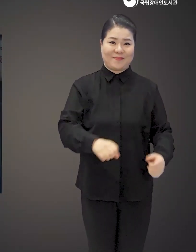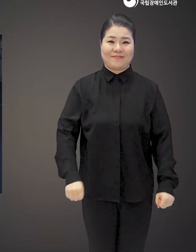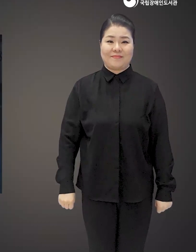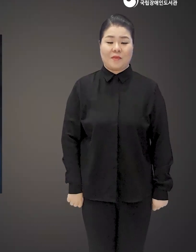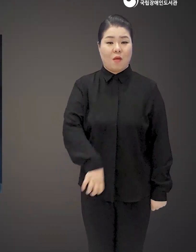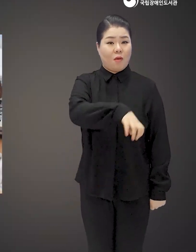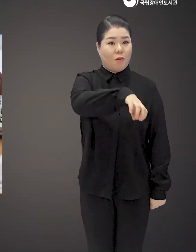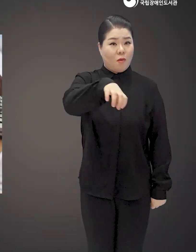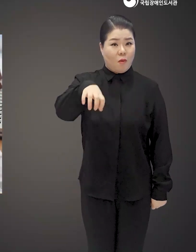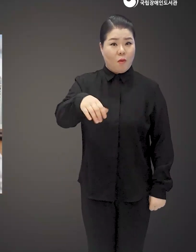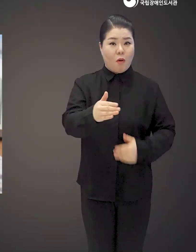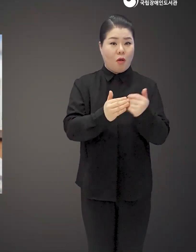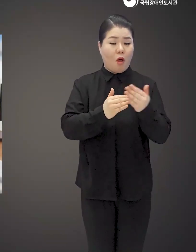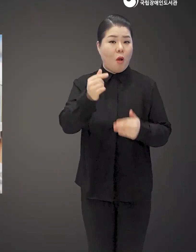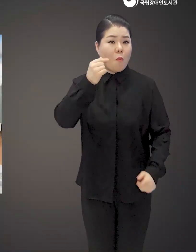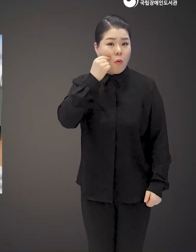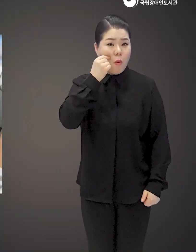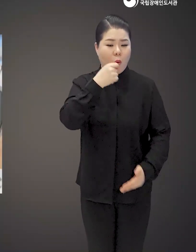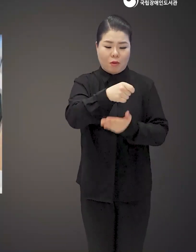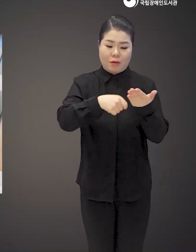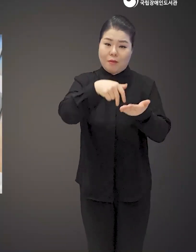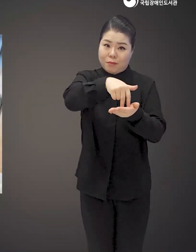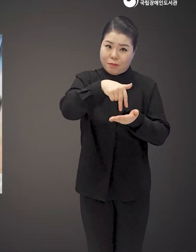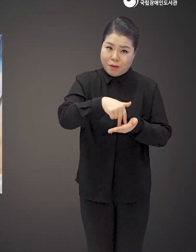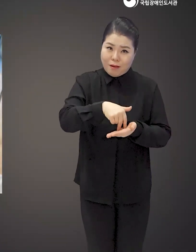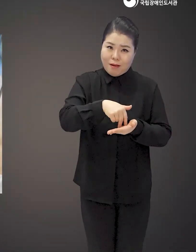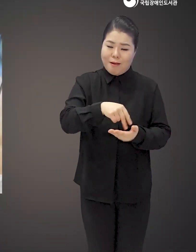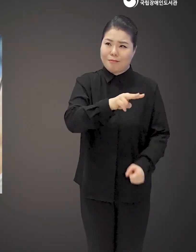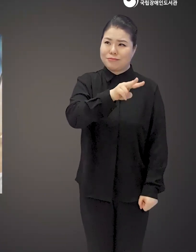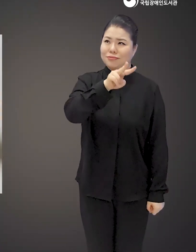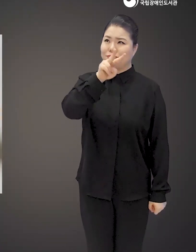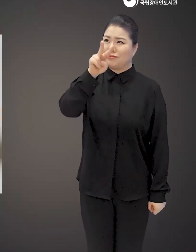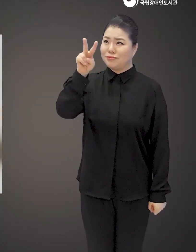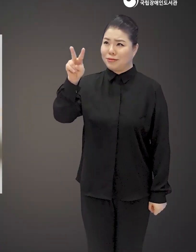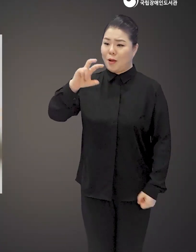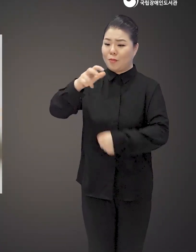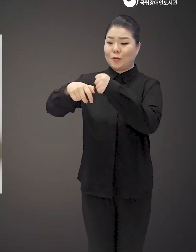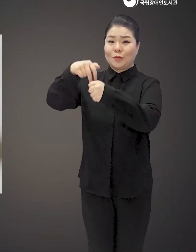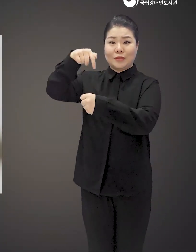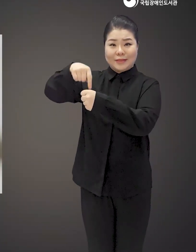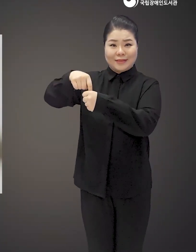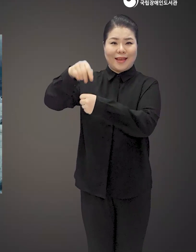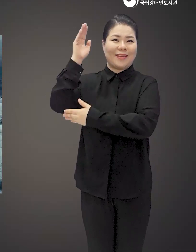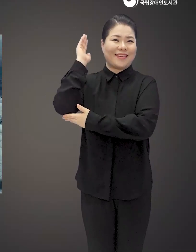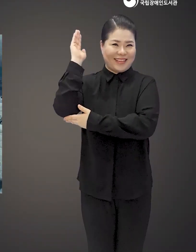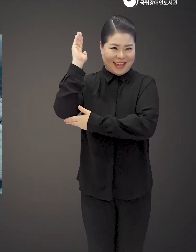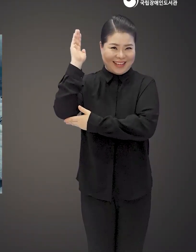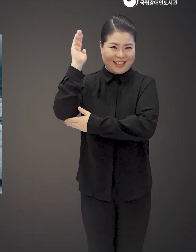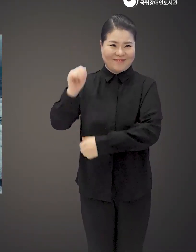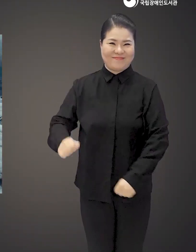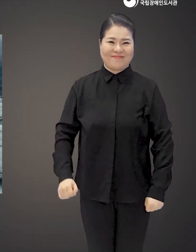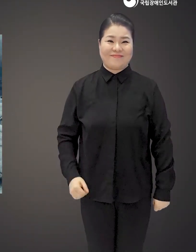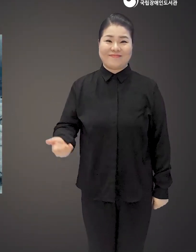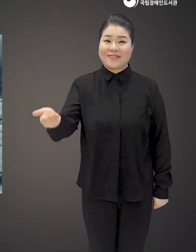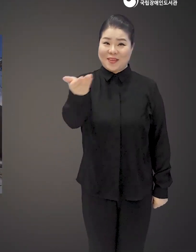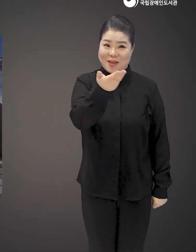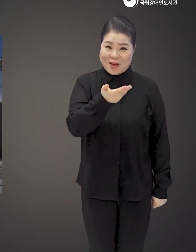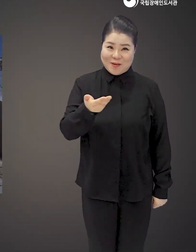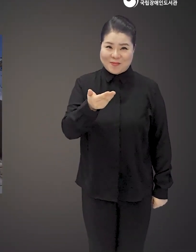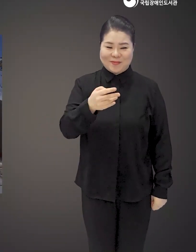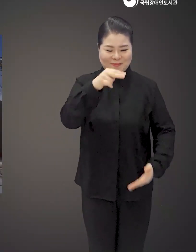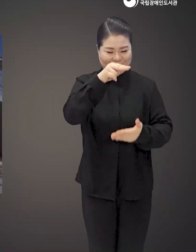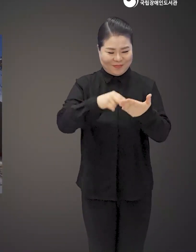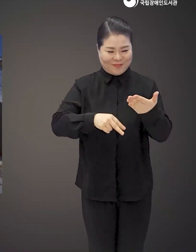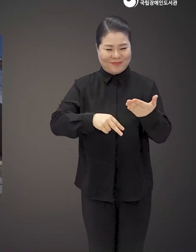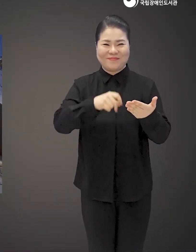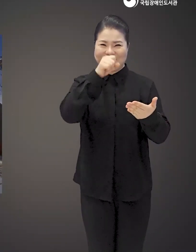있습니다. 어디에서도 만나볼 수 없던 기자의 시선, 그 시선으로 담아낸 북극 이야기.